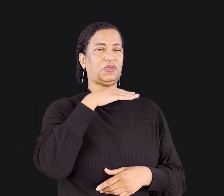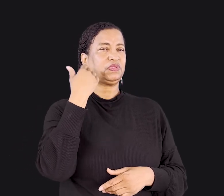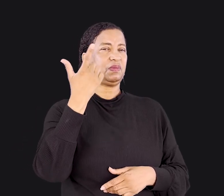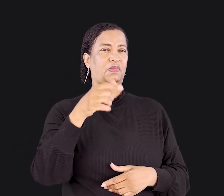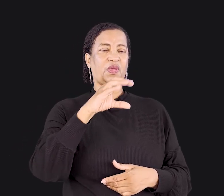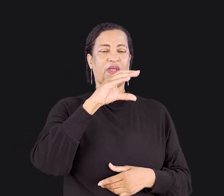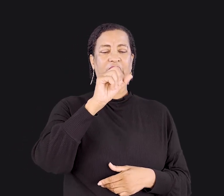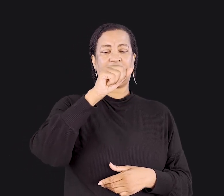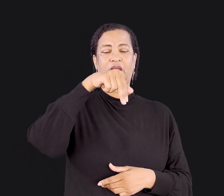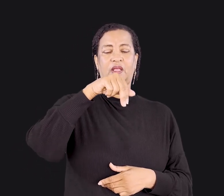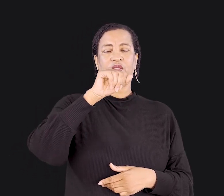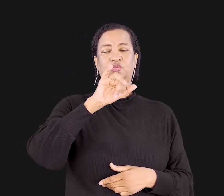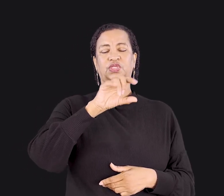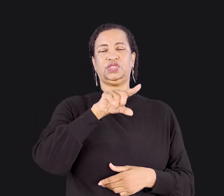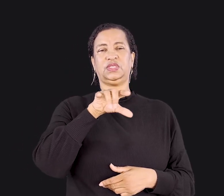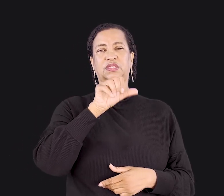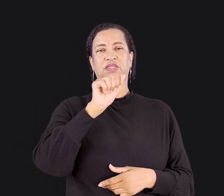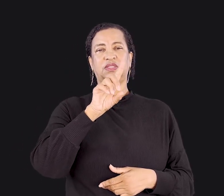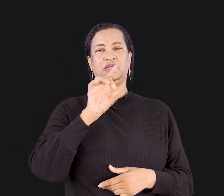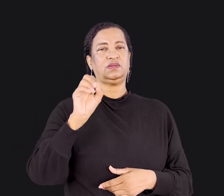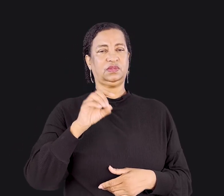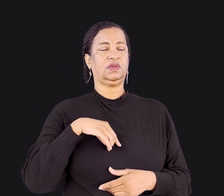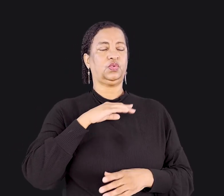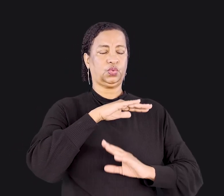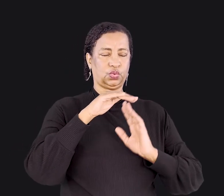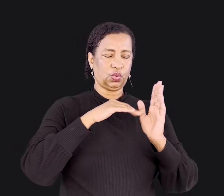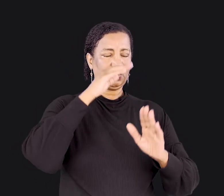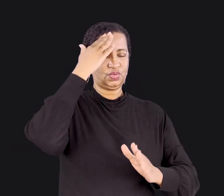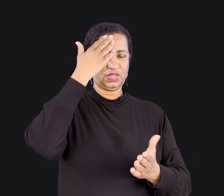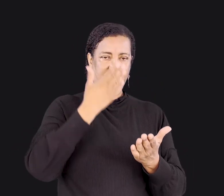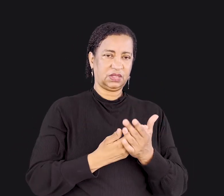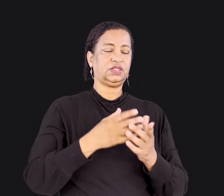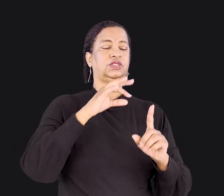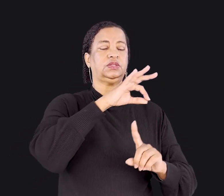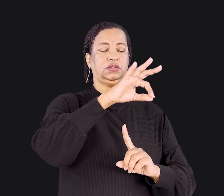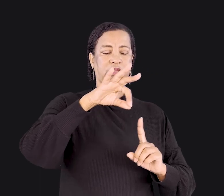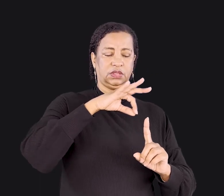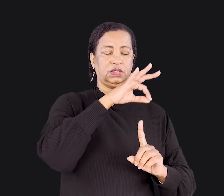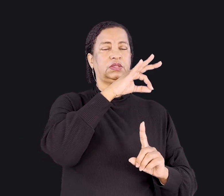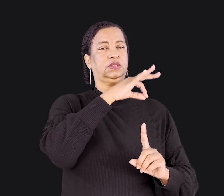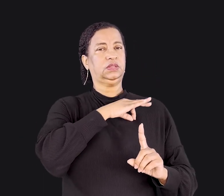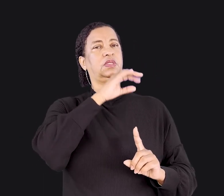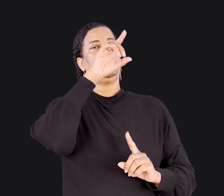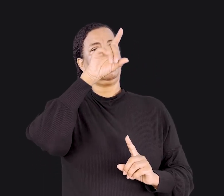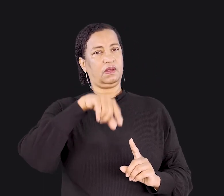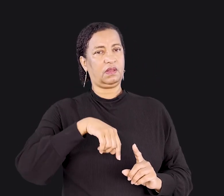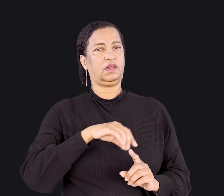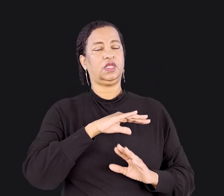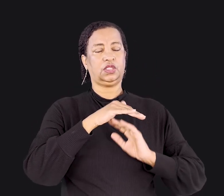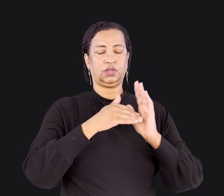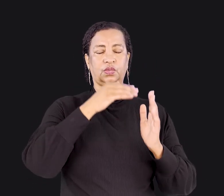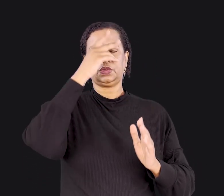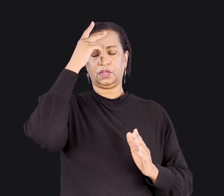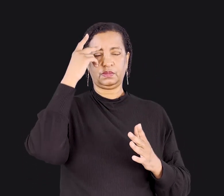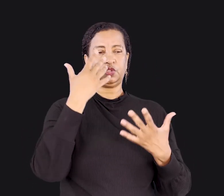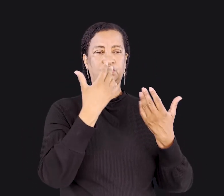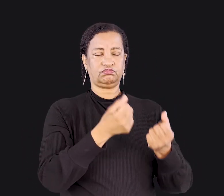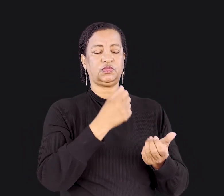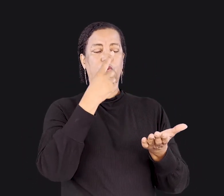Paulo, todo que crê é um santo, santificado, chamado para ser santo. Para Paulo, toda pessoa que assume um compromisso com